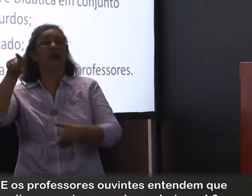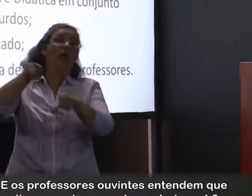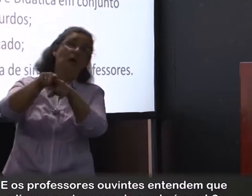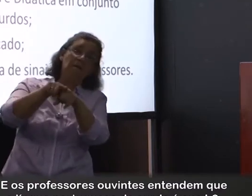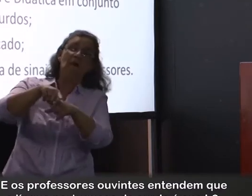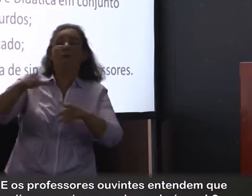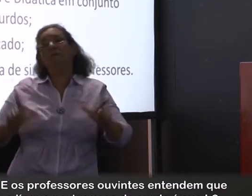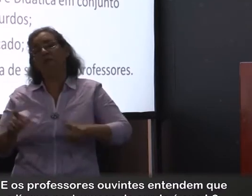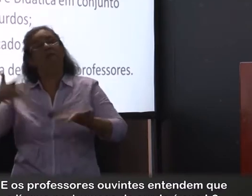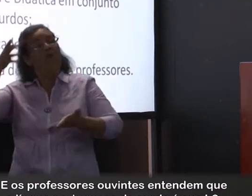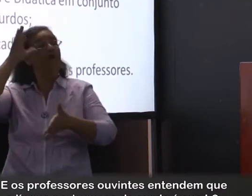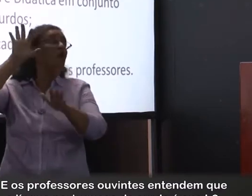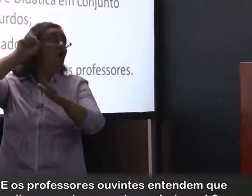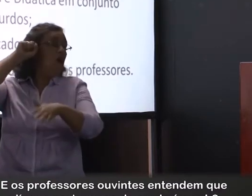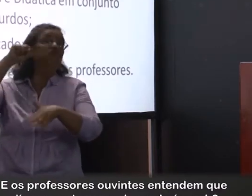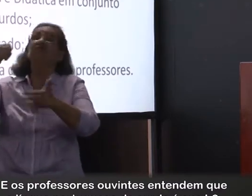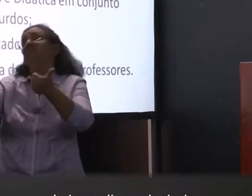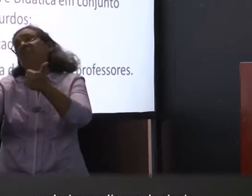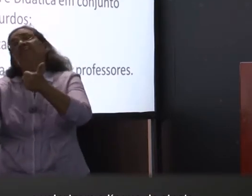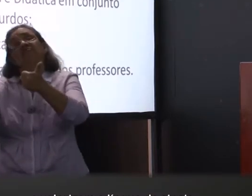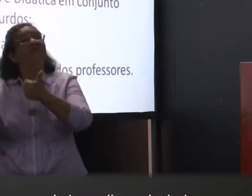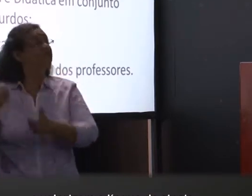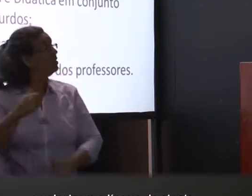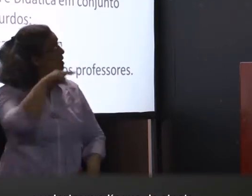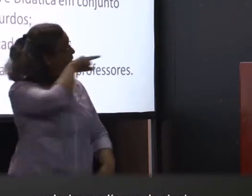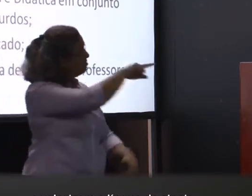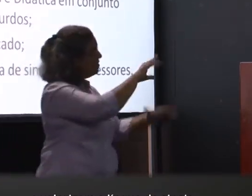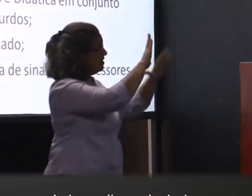entendem que a língua portuguesa do surdo é a segunda língua e valorizam a língua de sinais.